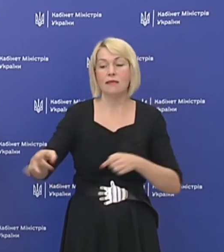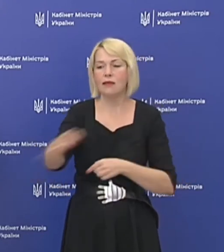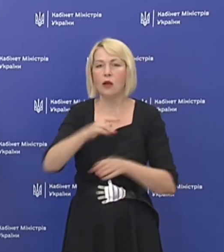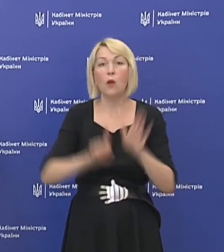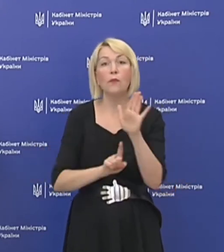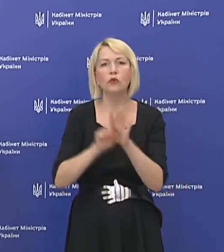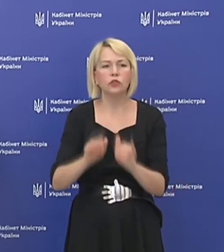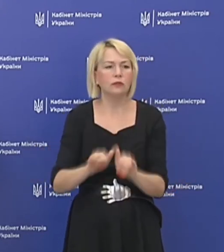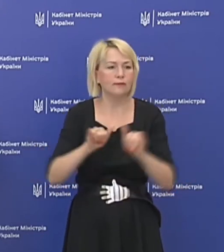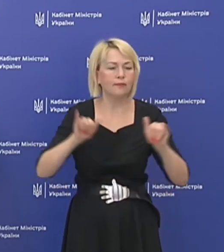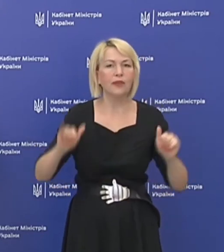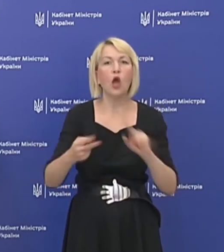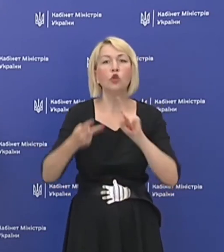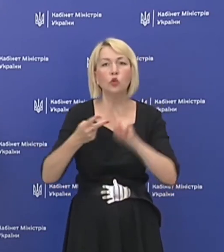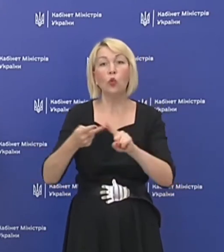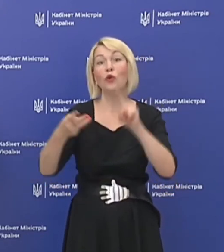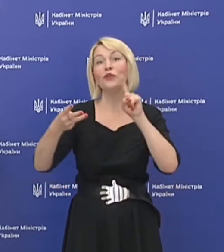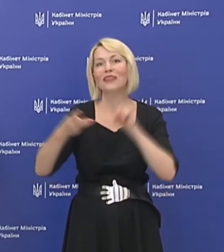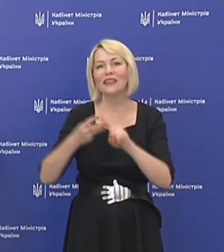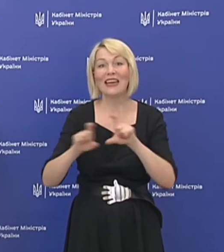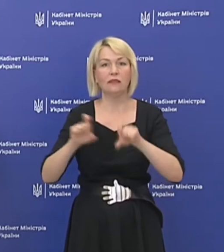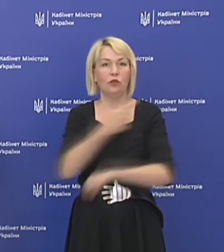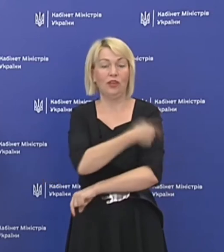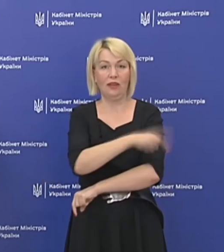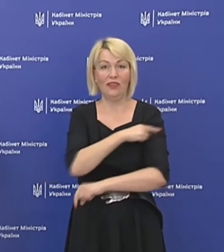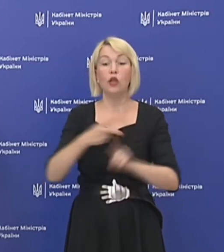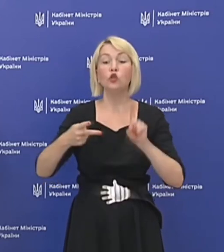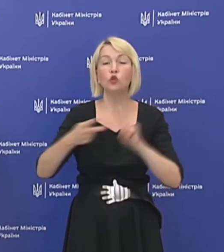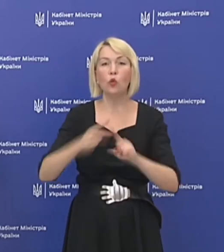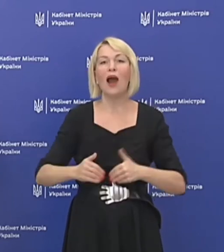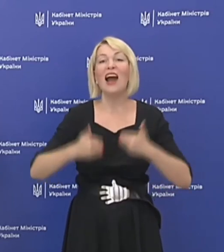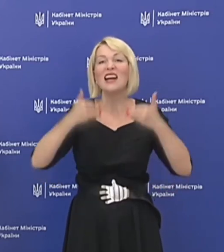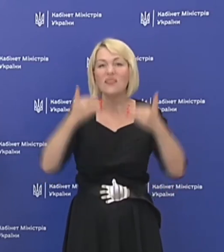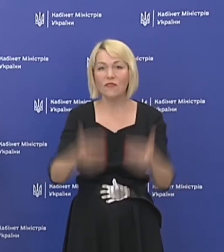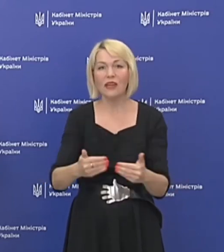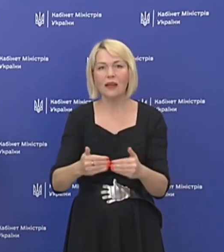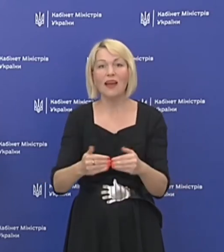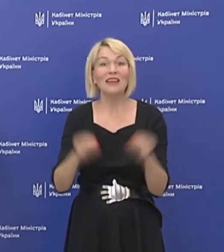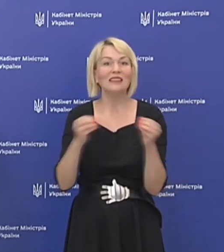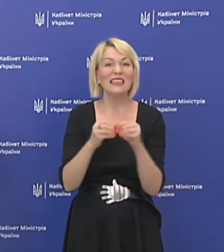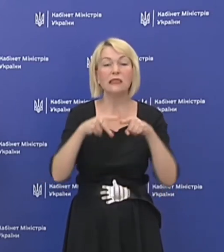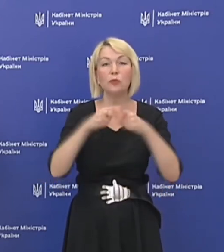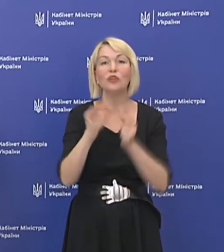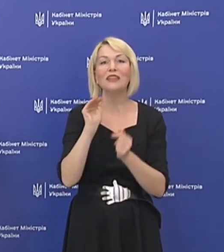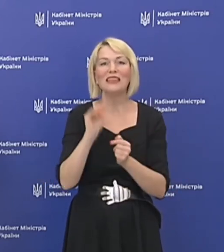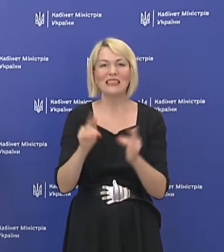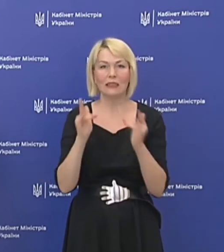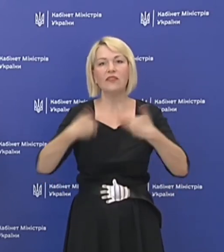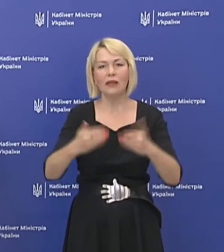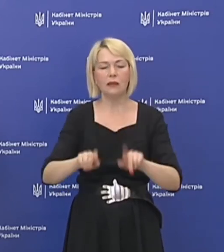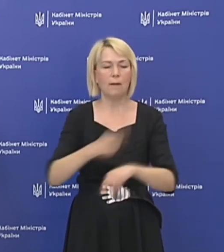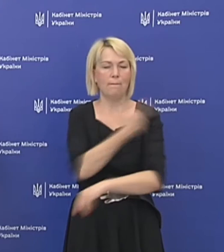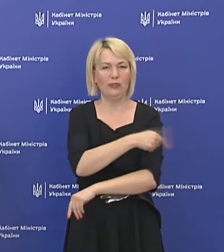почали розгортання лікарень другої, третьої хвилі. В лікарнях другої хвилі близько 10,5 тисяч ліжок по всій